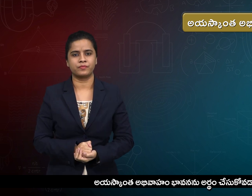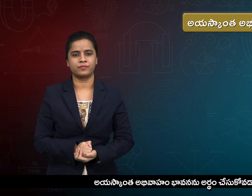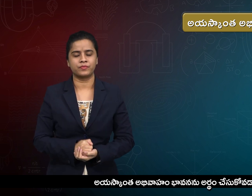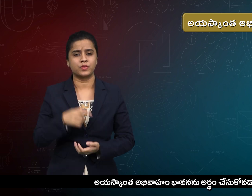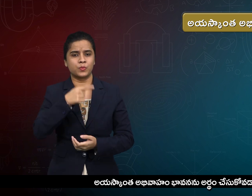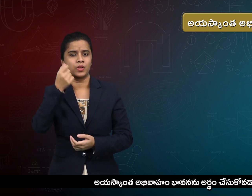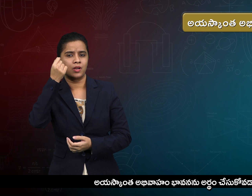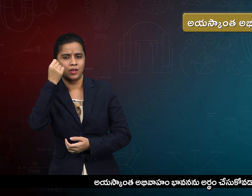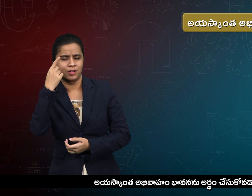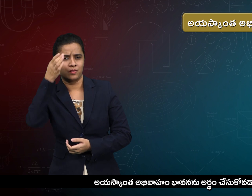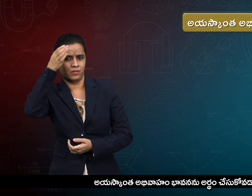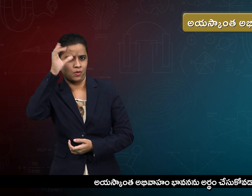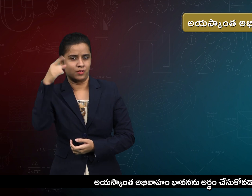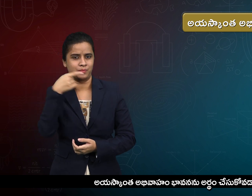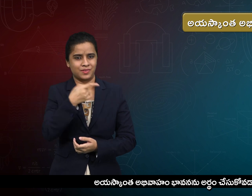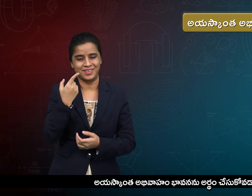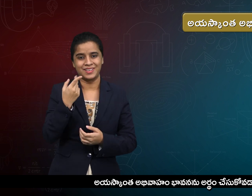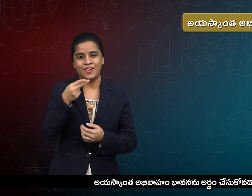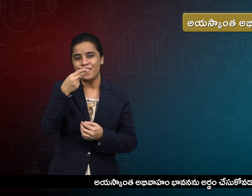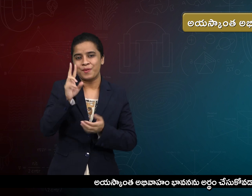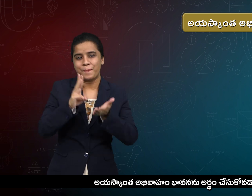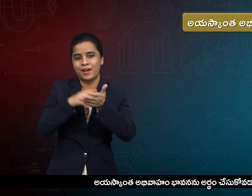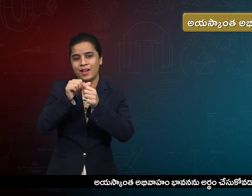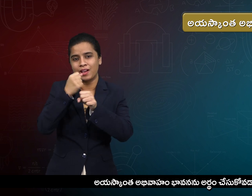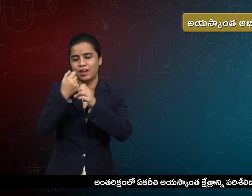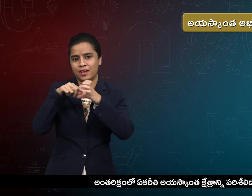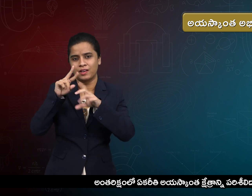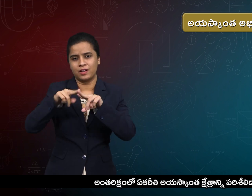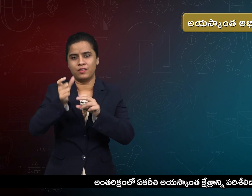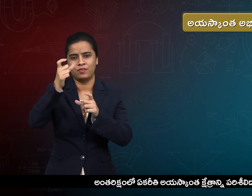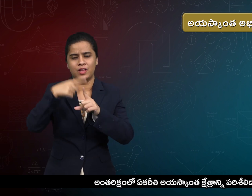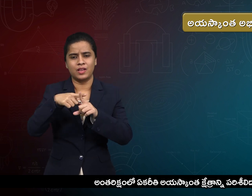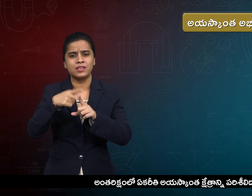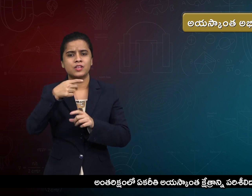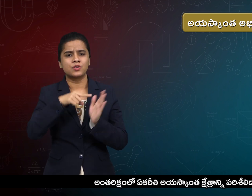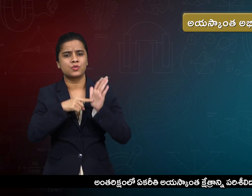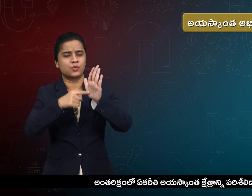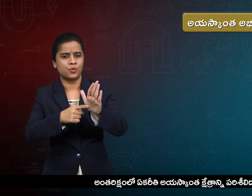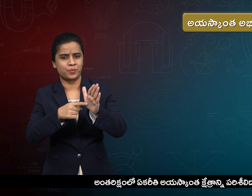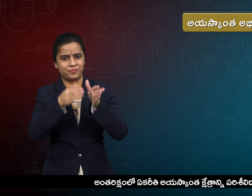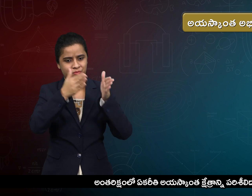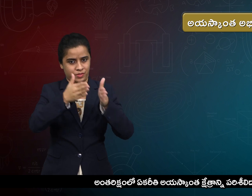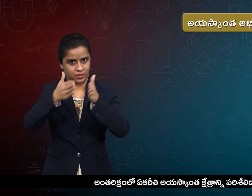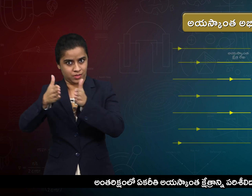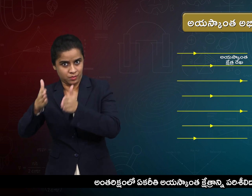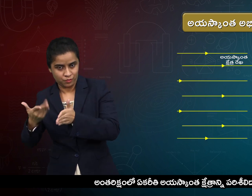అయస్కాంత అభివాహం భావనను అర్థం చేసుకోవడానికి అంతరిక్షంలో ఏకరీతి అయస్కాంత క్షేత్రాన్ని